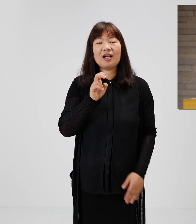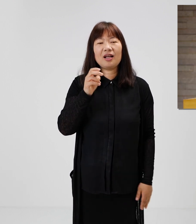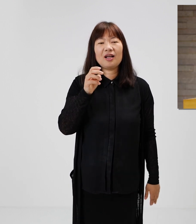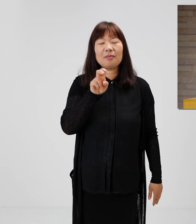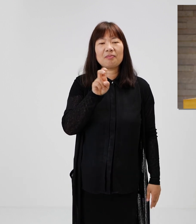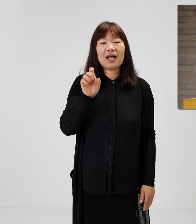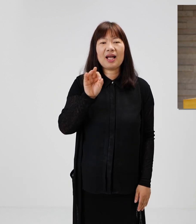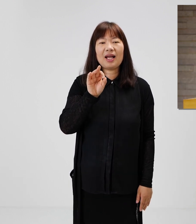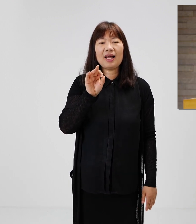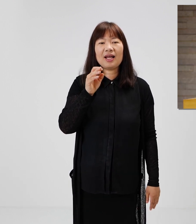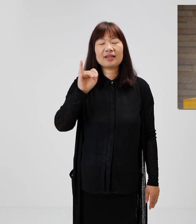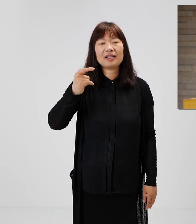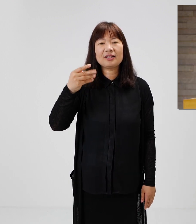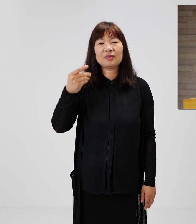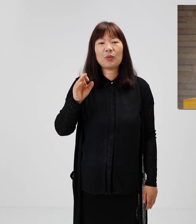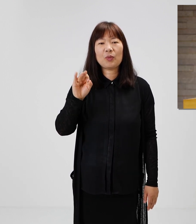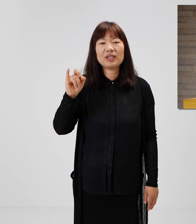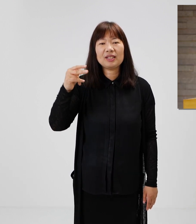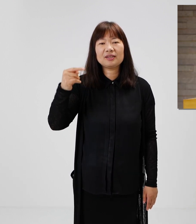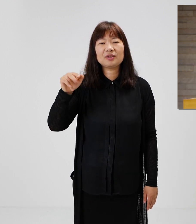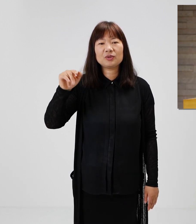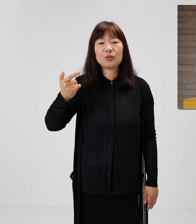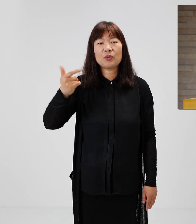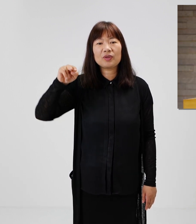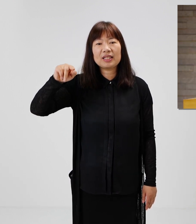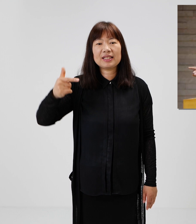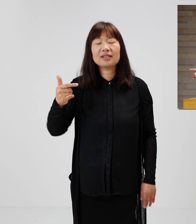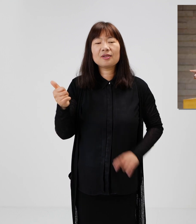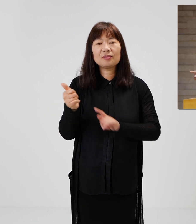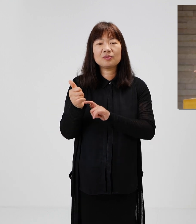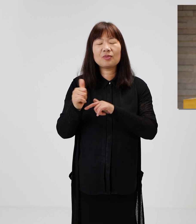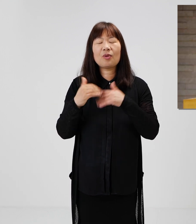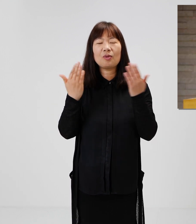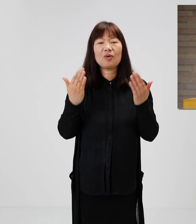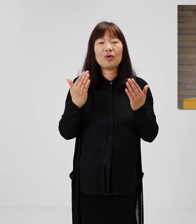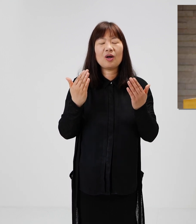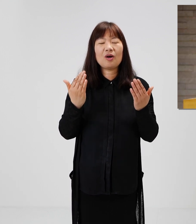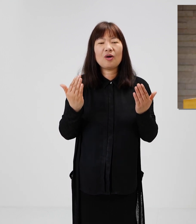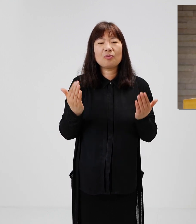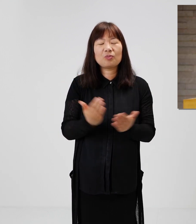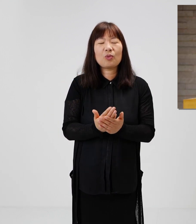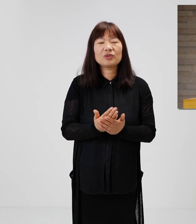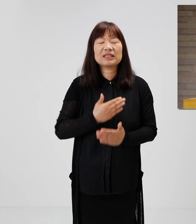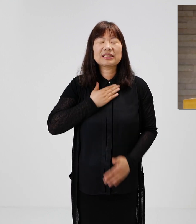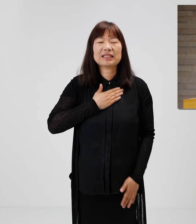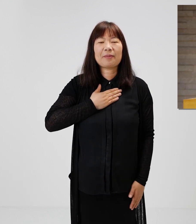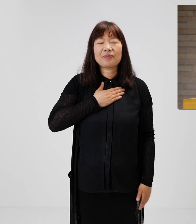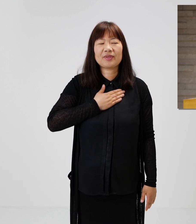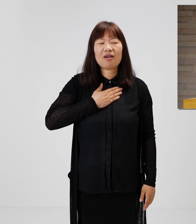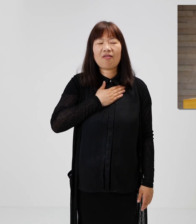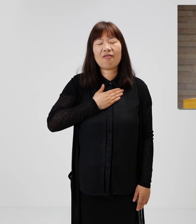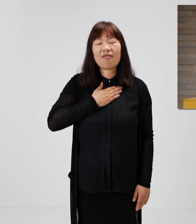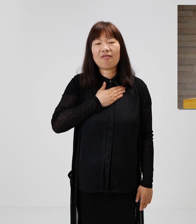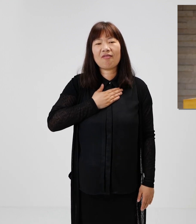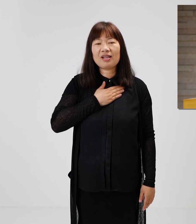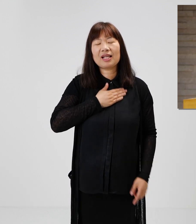그 에베소서 강해집을 읽어보면 이게 전부 감정선의 세밀한 부분들을 얘기하는